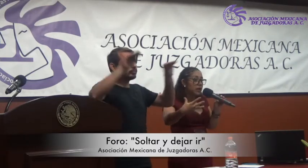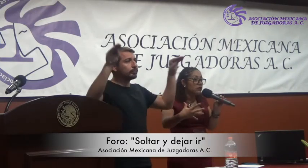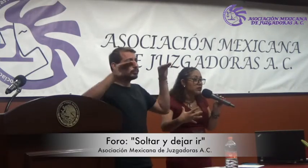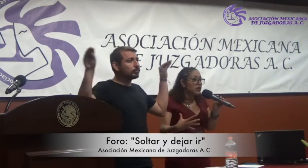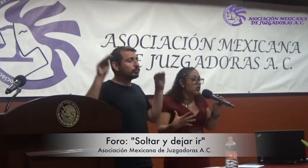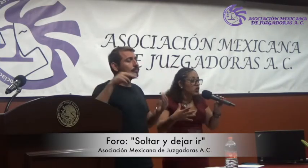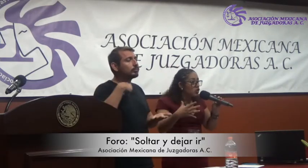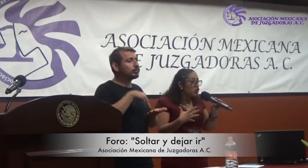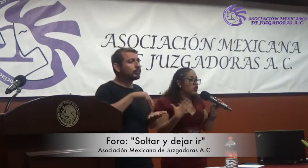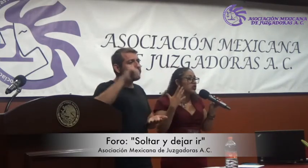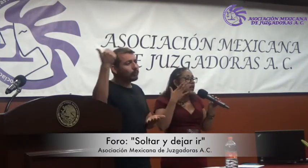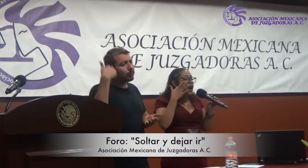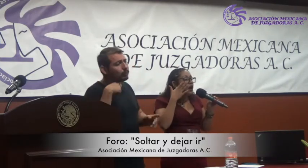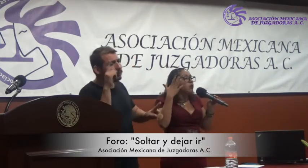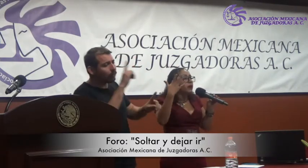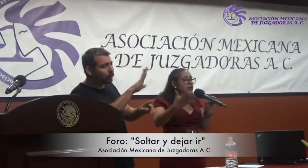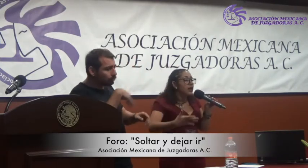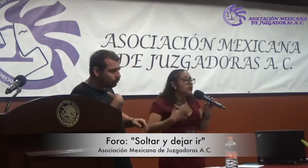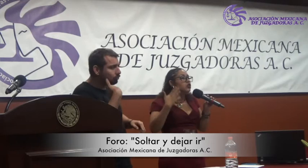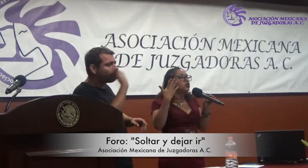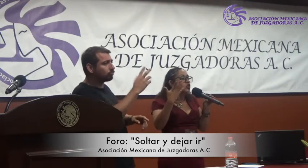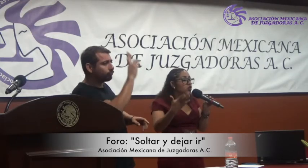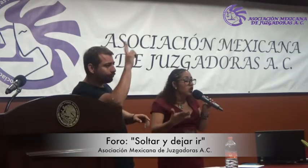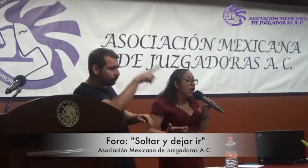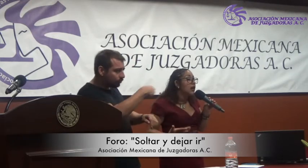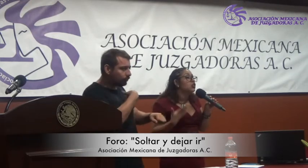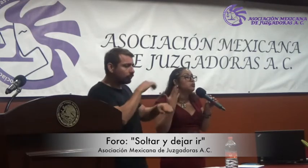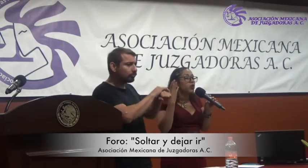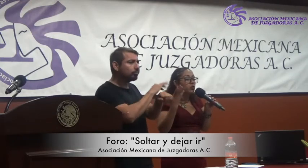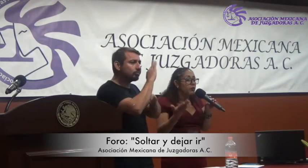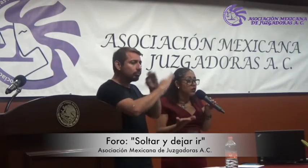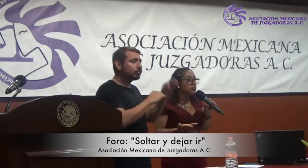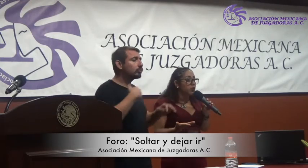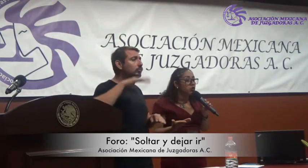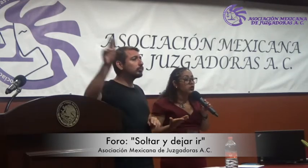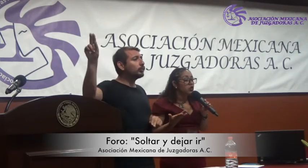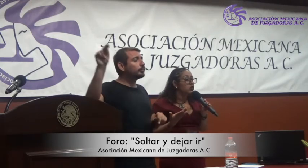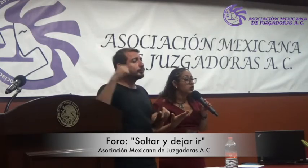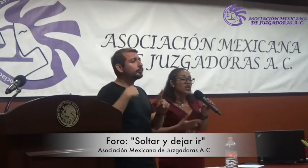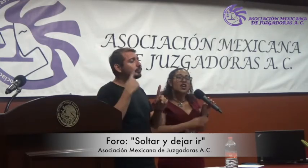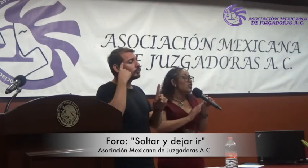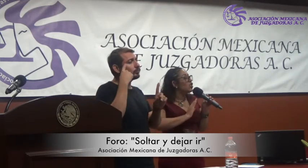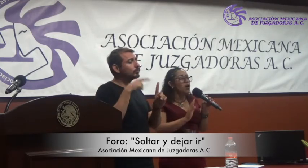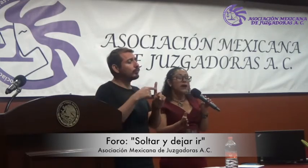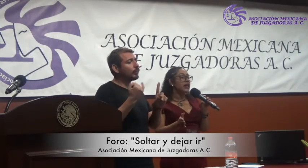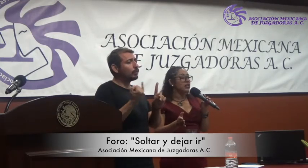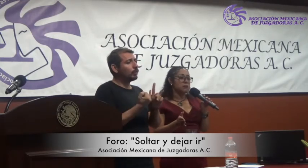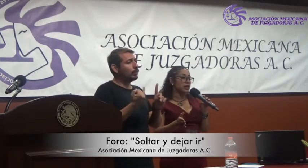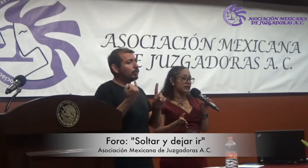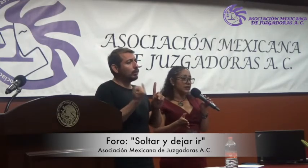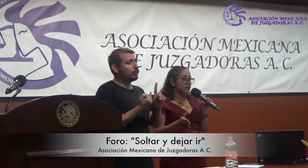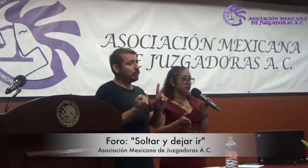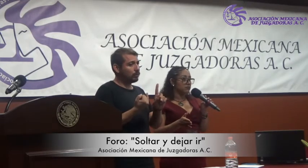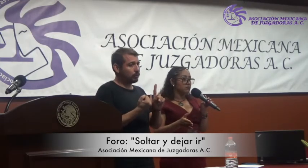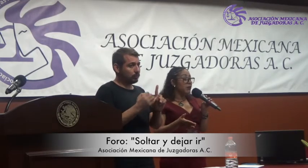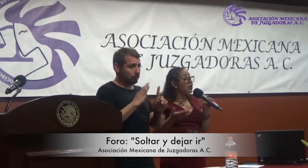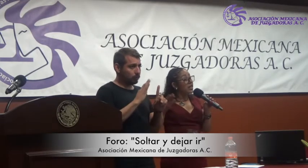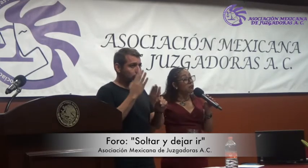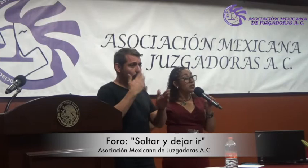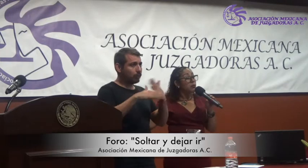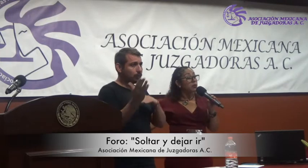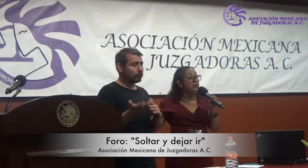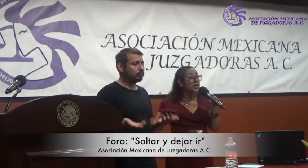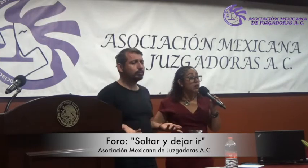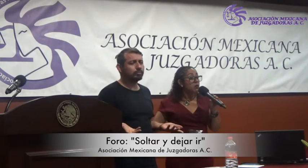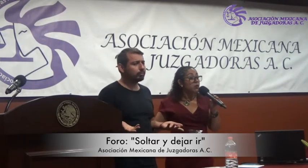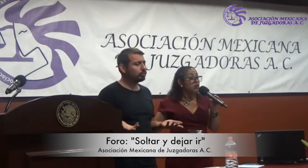amigos esperando estar con nosotros, acompañarnos, consolarnos, preocupados por nosotros. No van a reemplazar. Pero